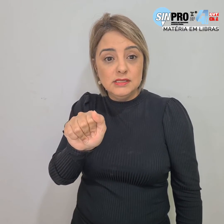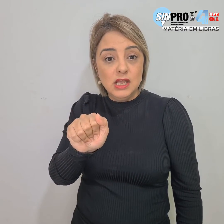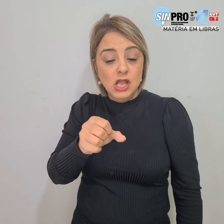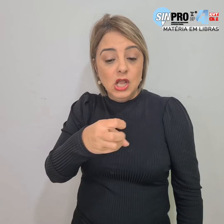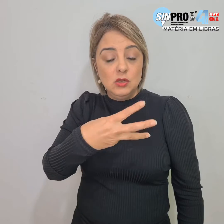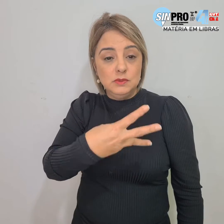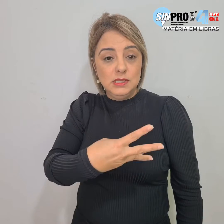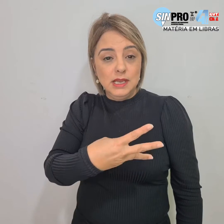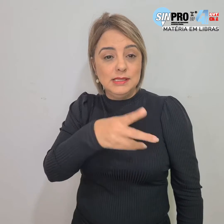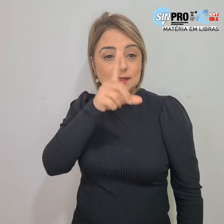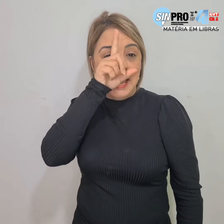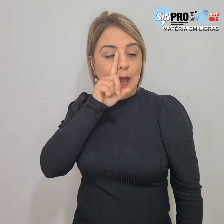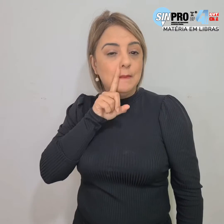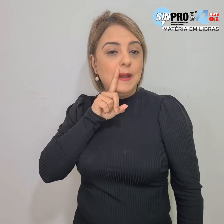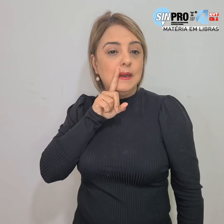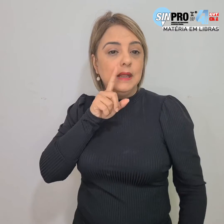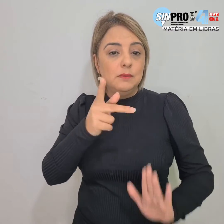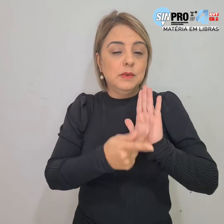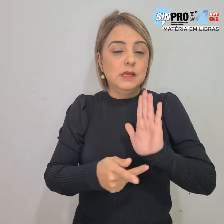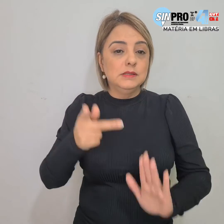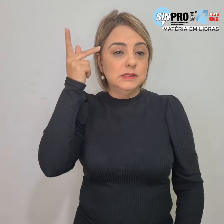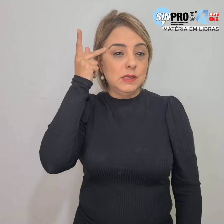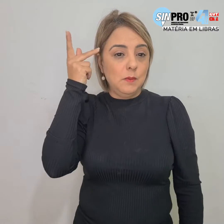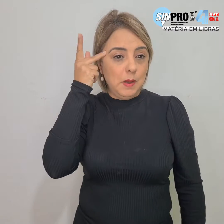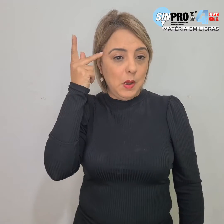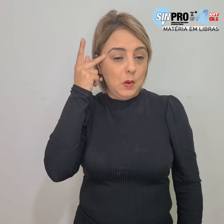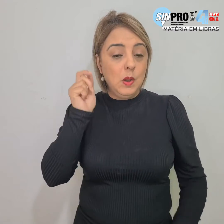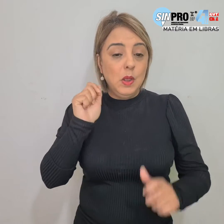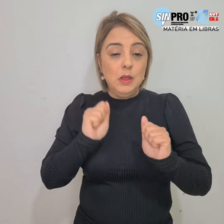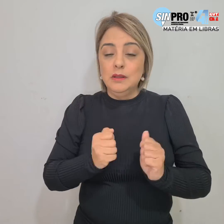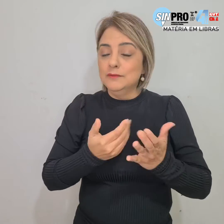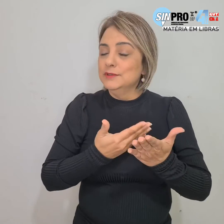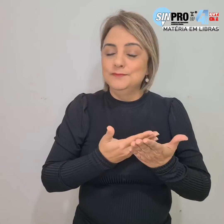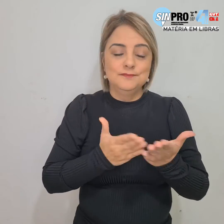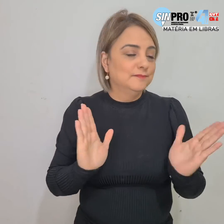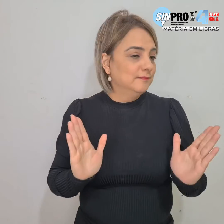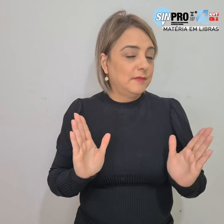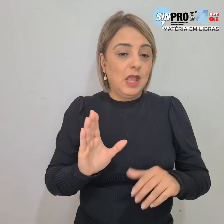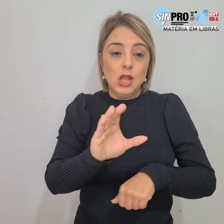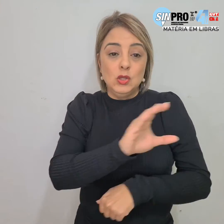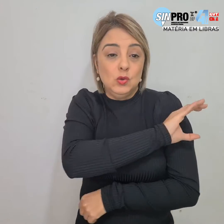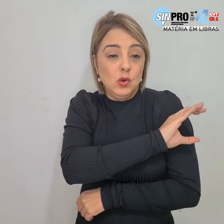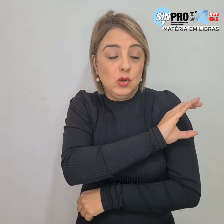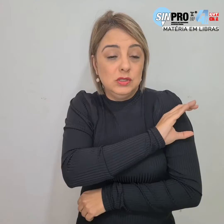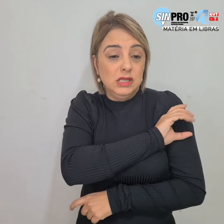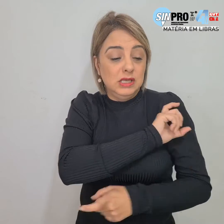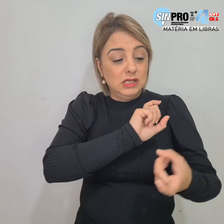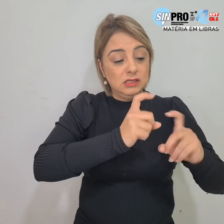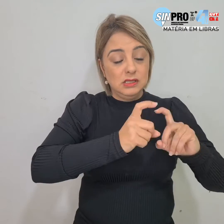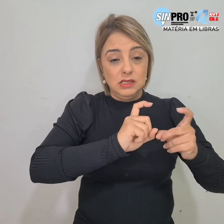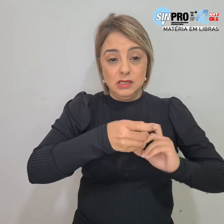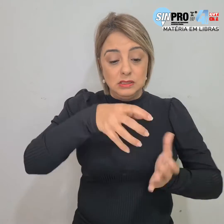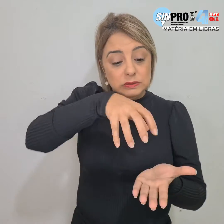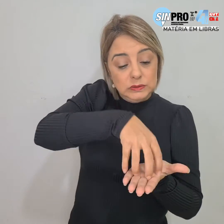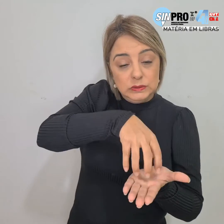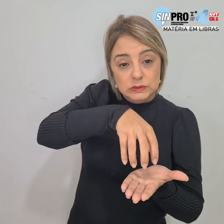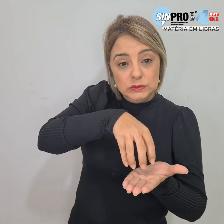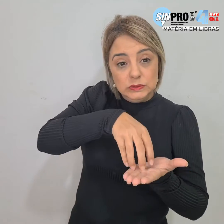São Paulo, possibilidade que foi descartada pelo coordenador executivo do Centro de Contingência do Combate ao Coronavírus em São